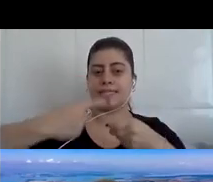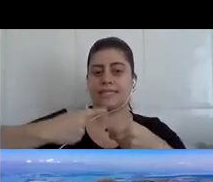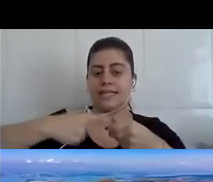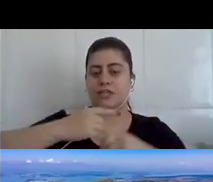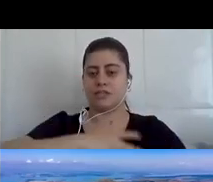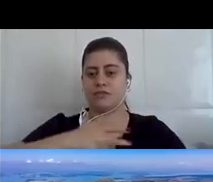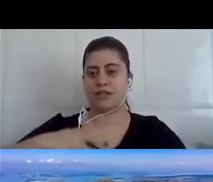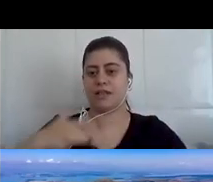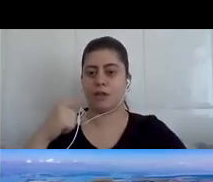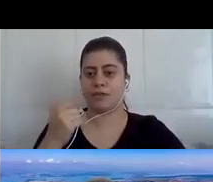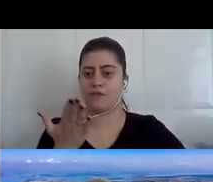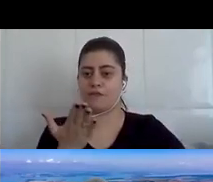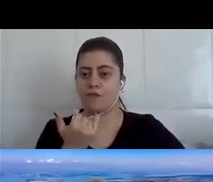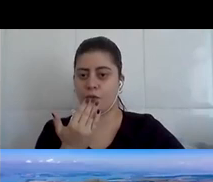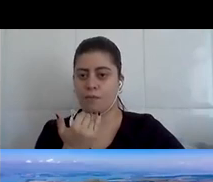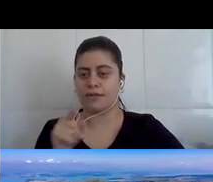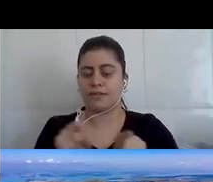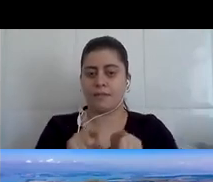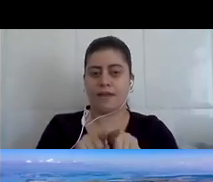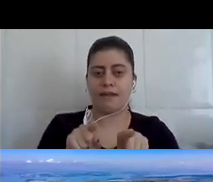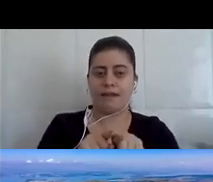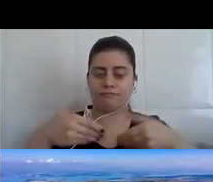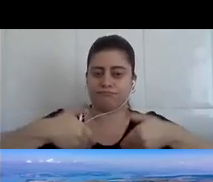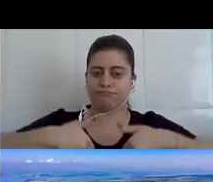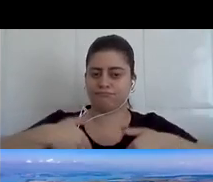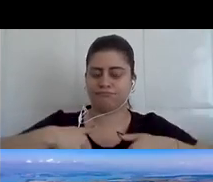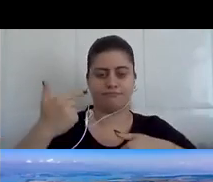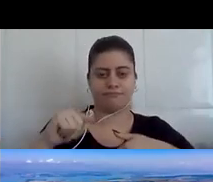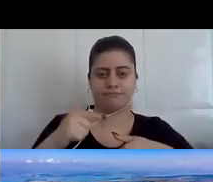e agroecológicas. Vocês estão vendo a tela?